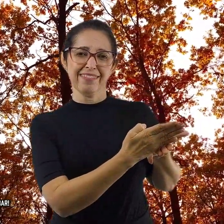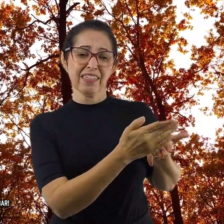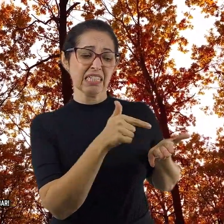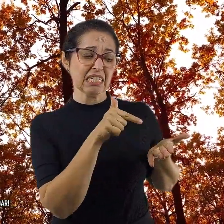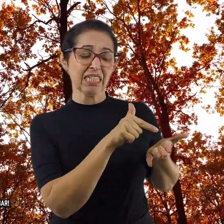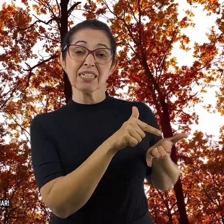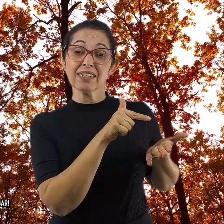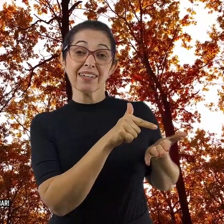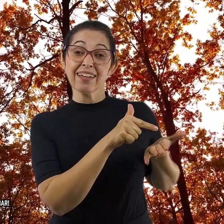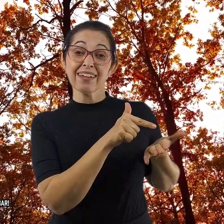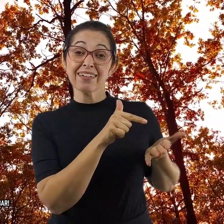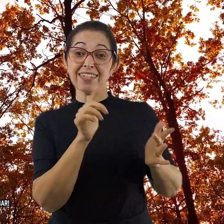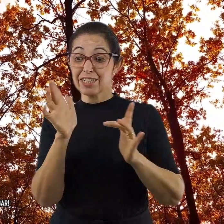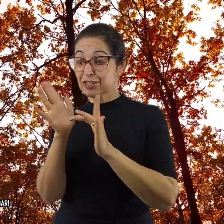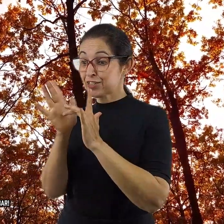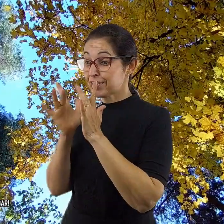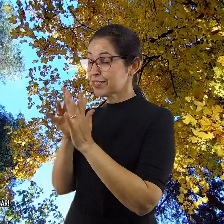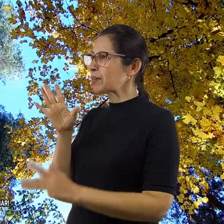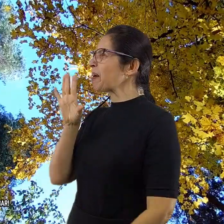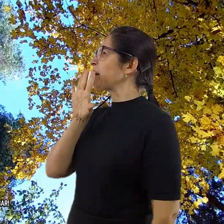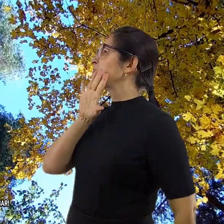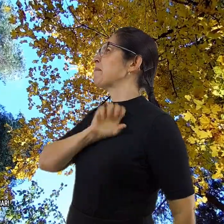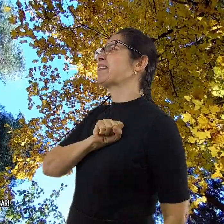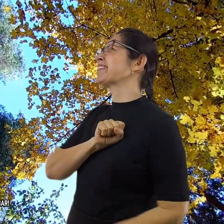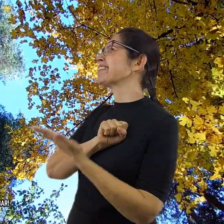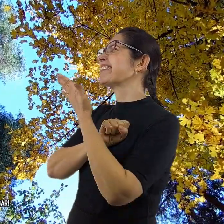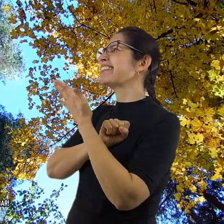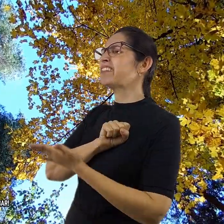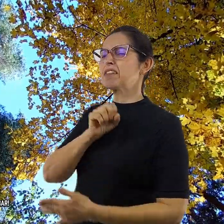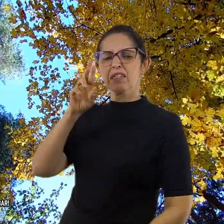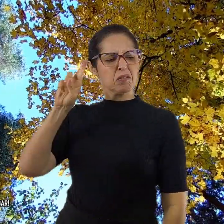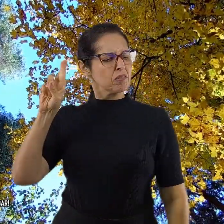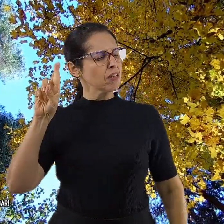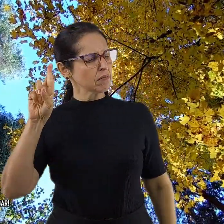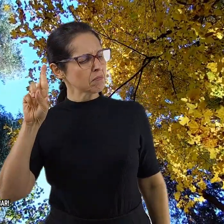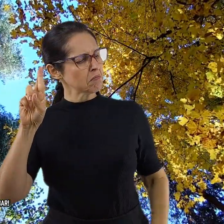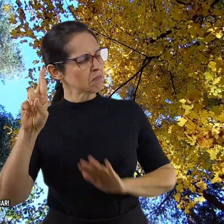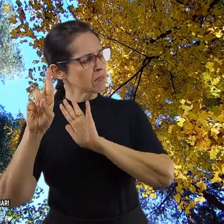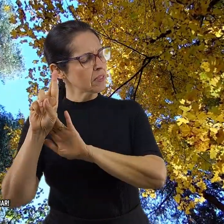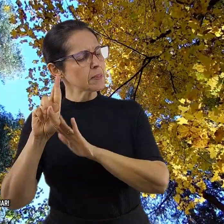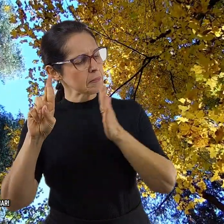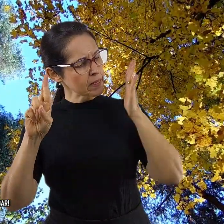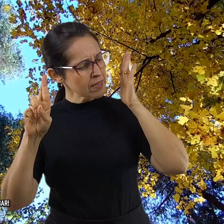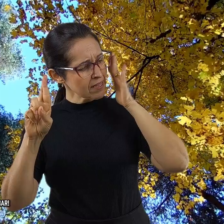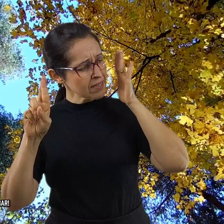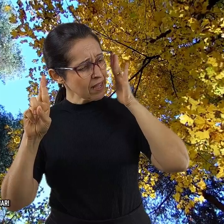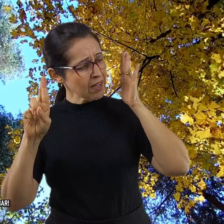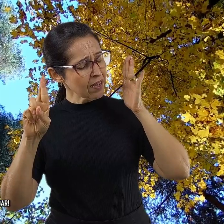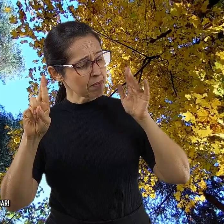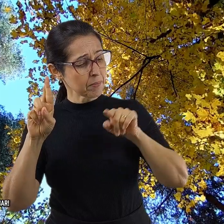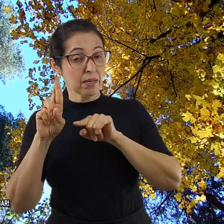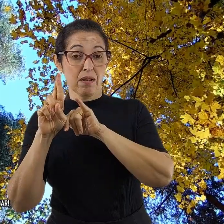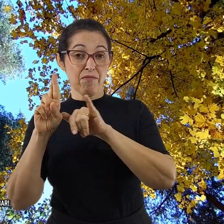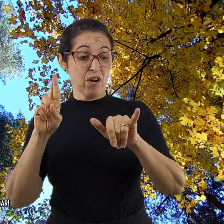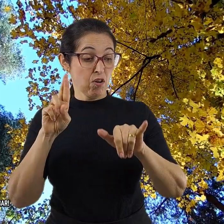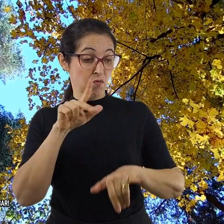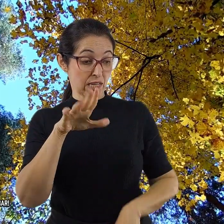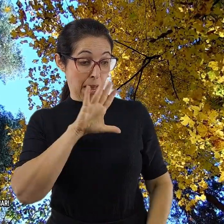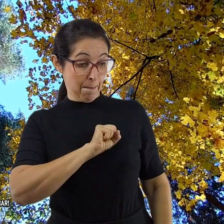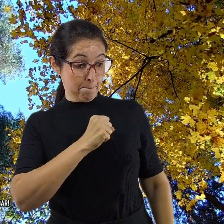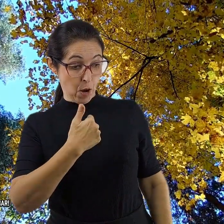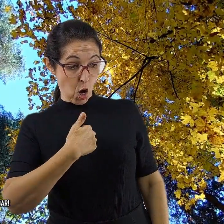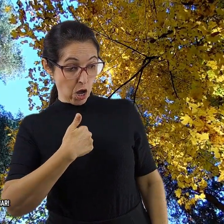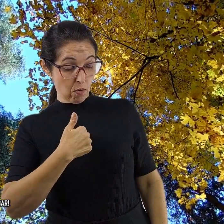E ela se apaixonou, e o Senhor sabia disso. O Senhor não disse a ela que ela não amou ao